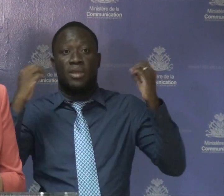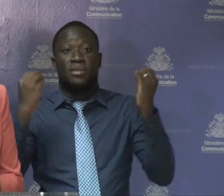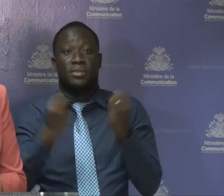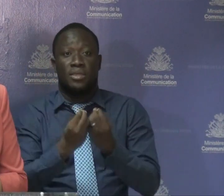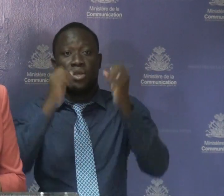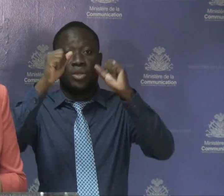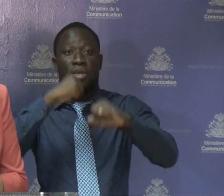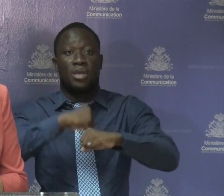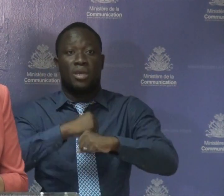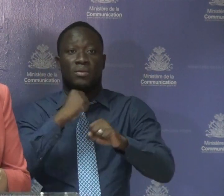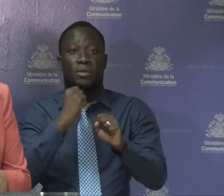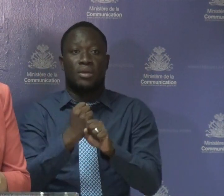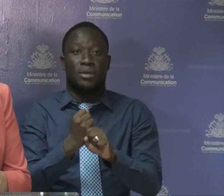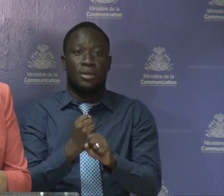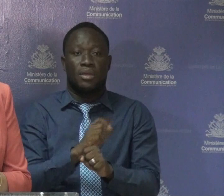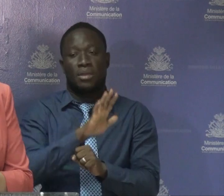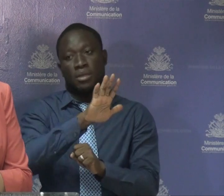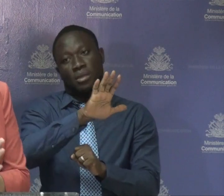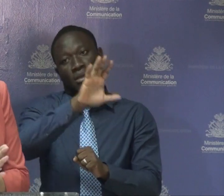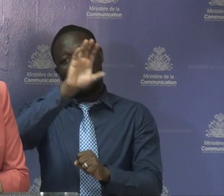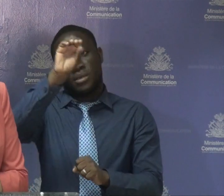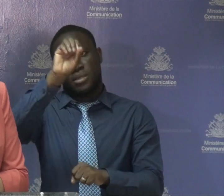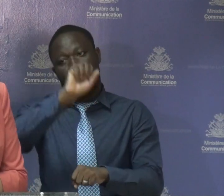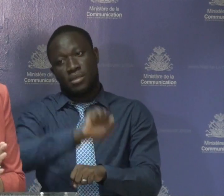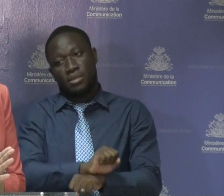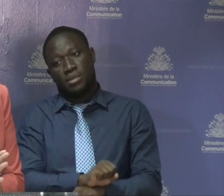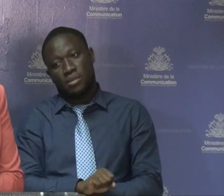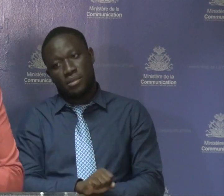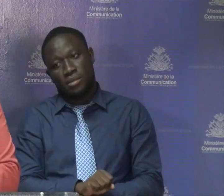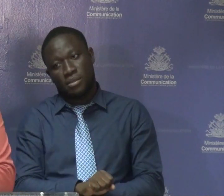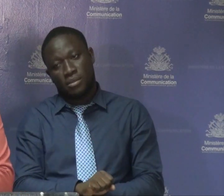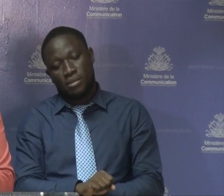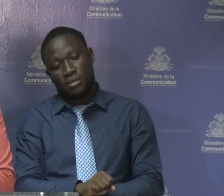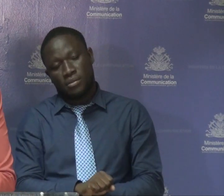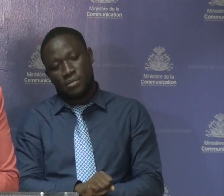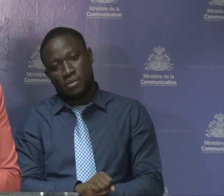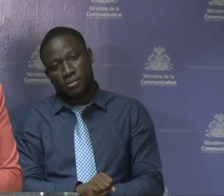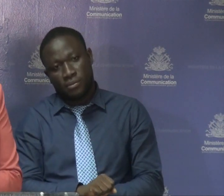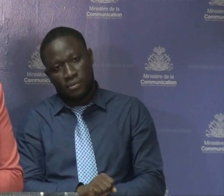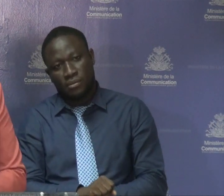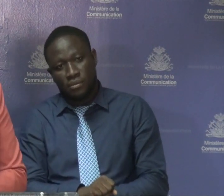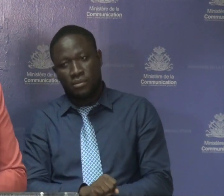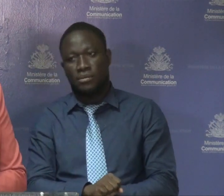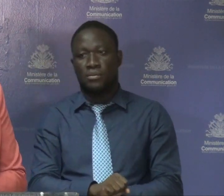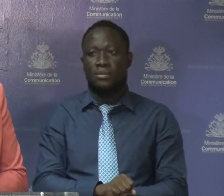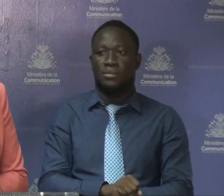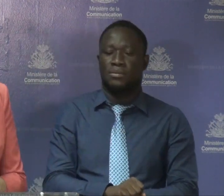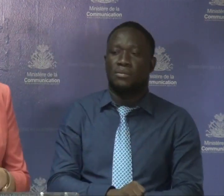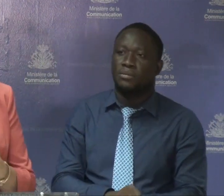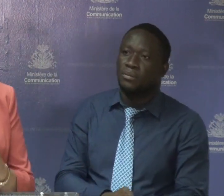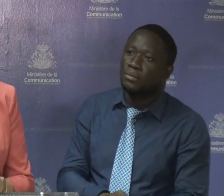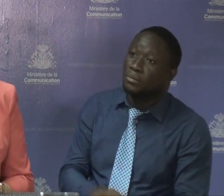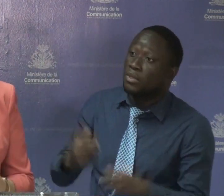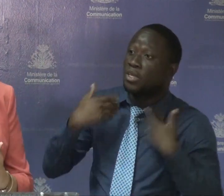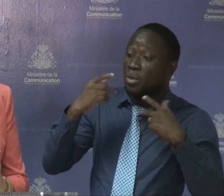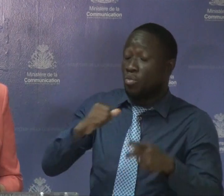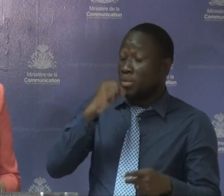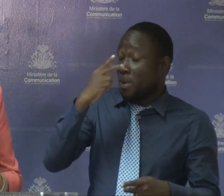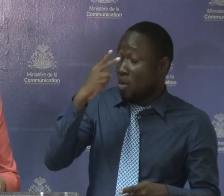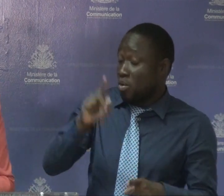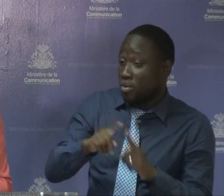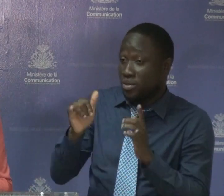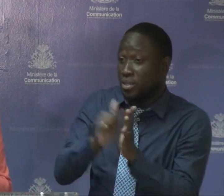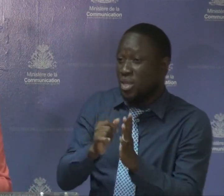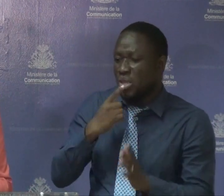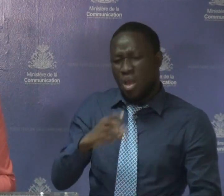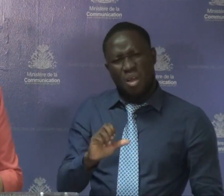sommes capables de créer près de 50 emplois et 50 carrières au niveau du secteur touristique. Il y a des gens qui parlent comme ça, il y a des